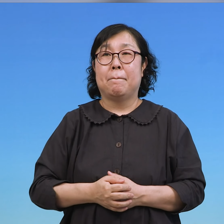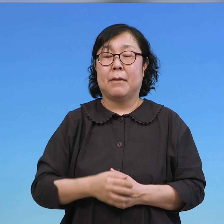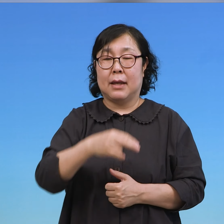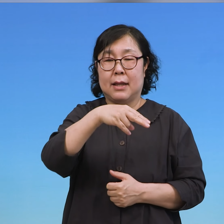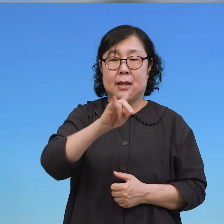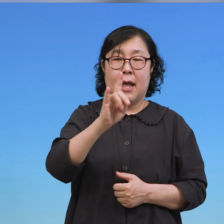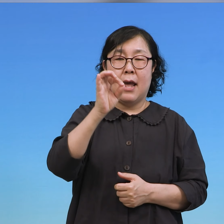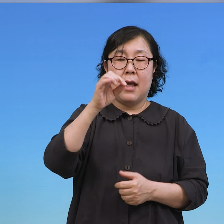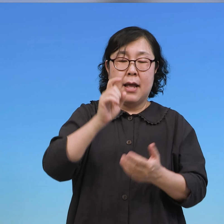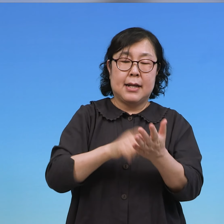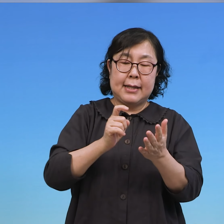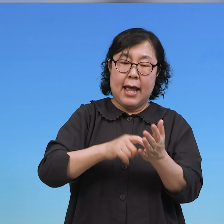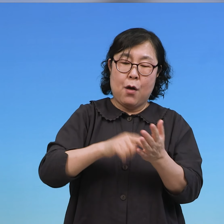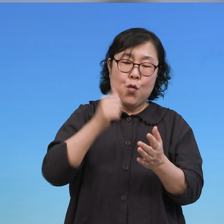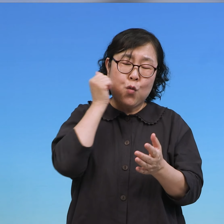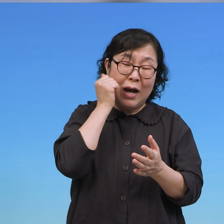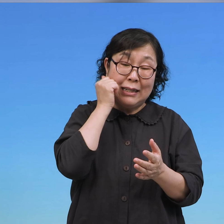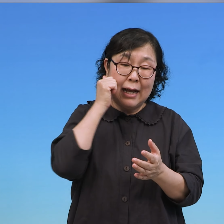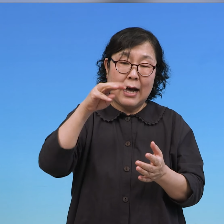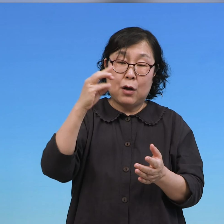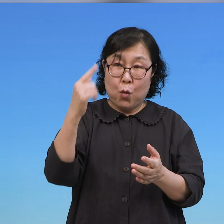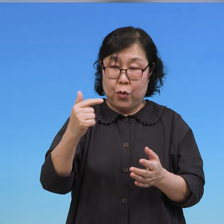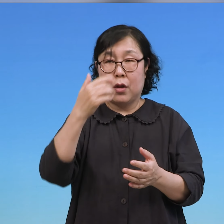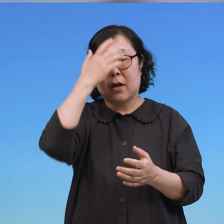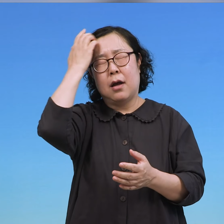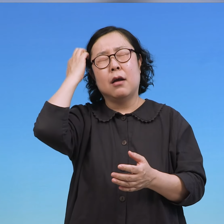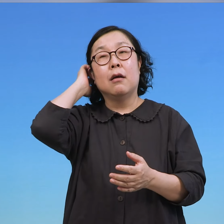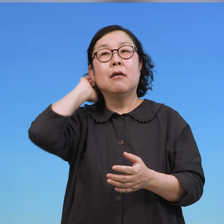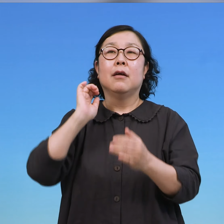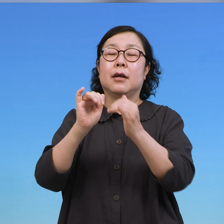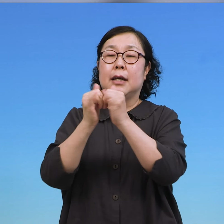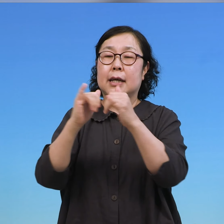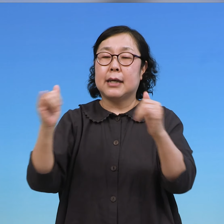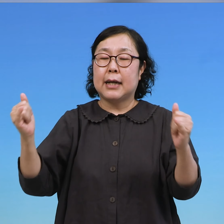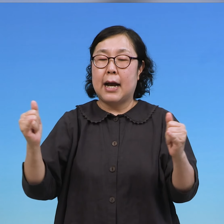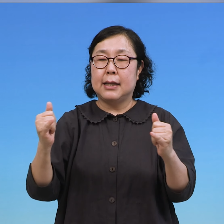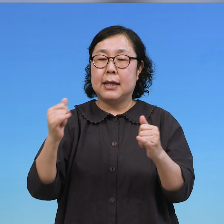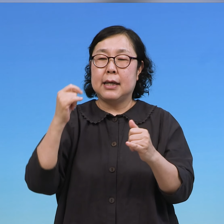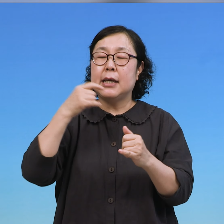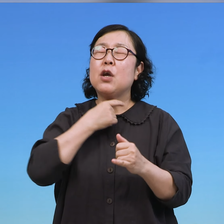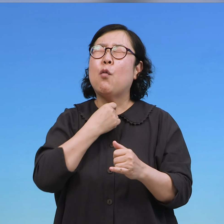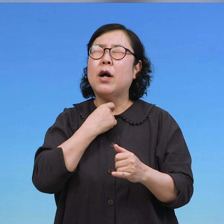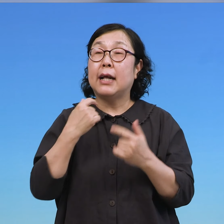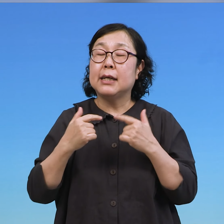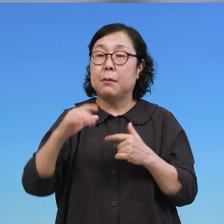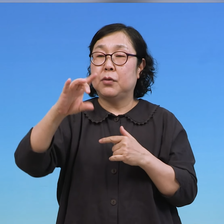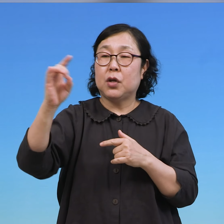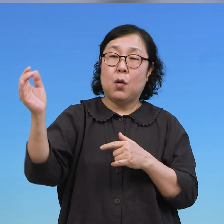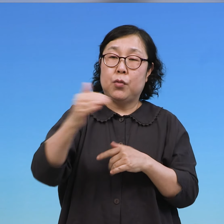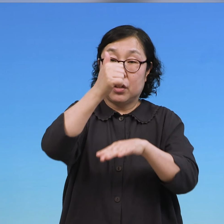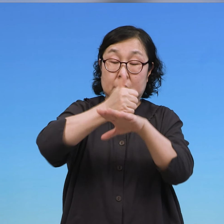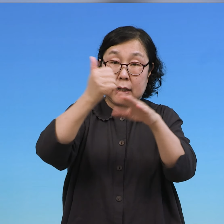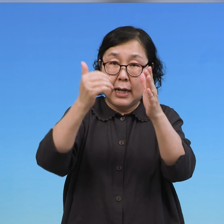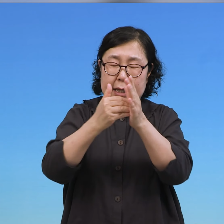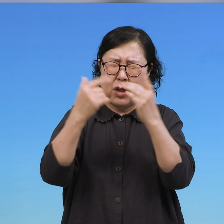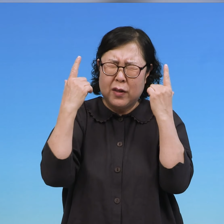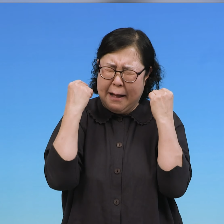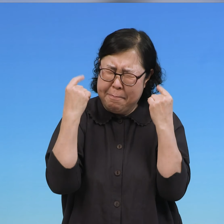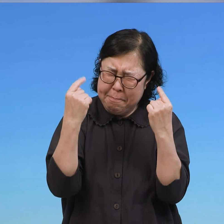제가 말하는 새우깡론입니다. 인간이 추구하는 기쁨은요, 처음부터 끝까지 한결같이 기쁜 건 없습니다.